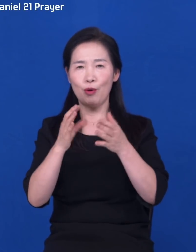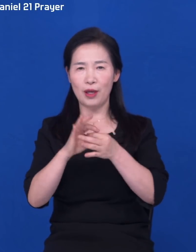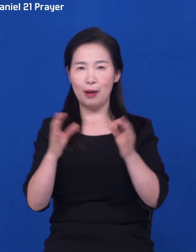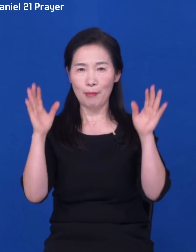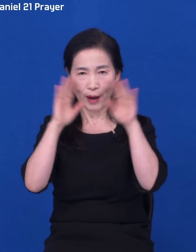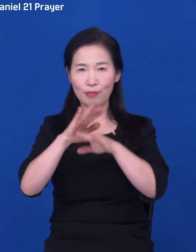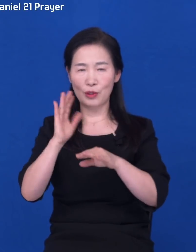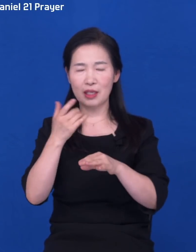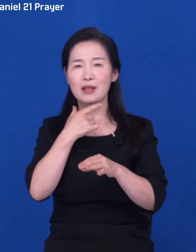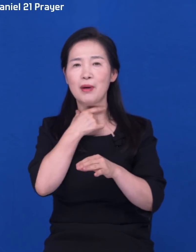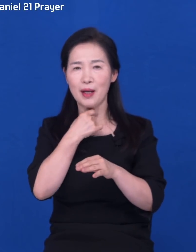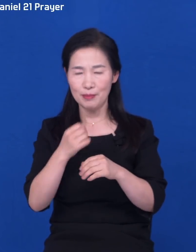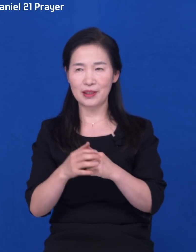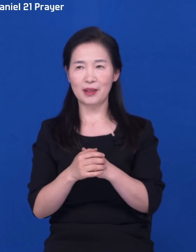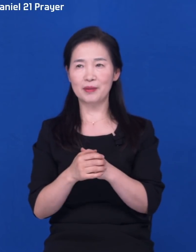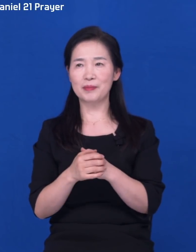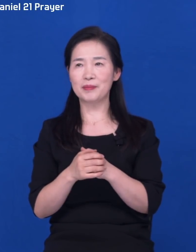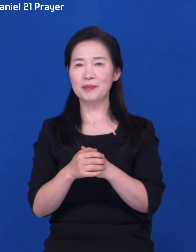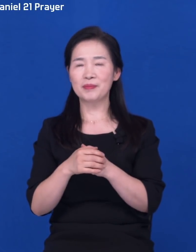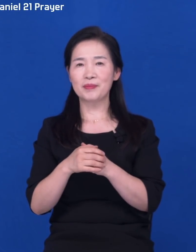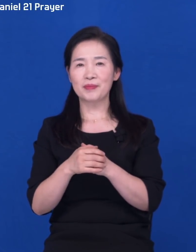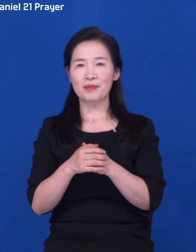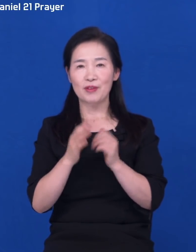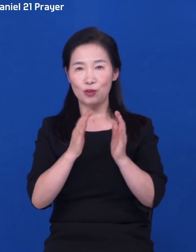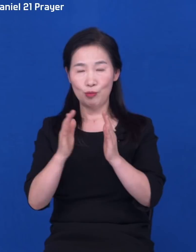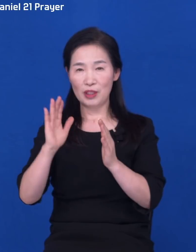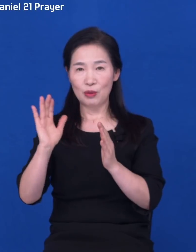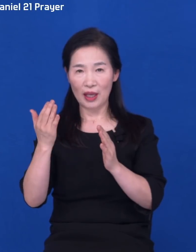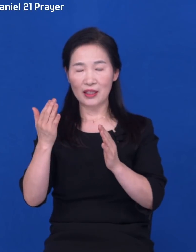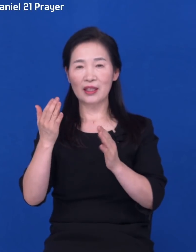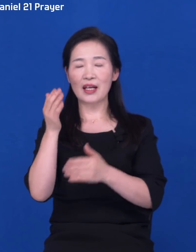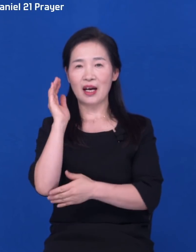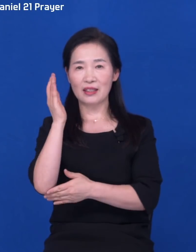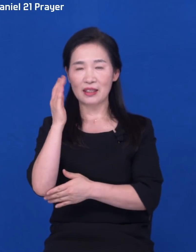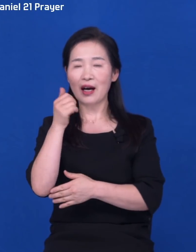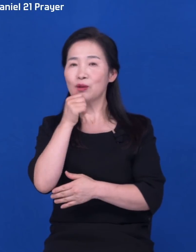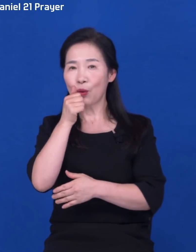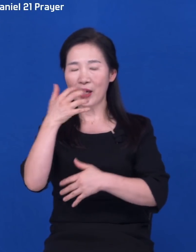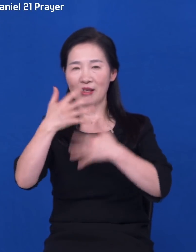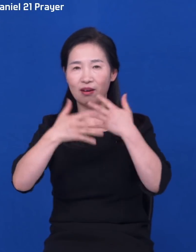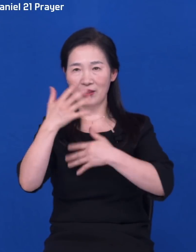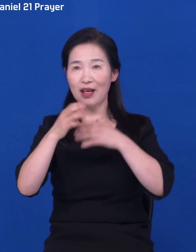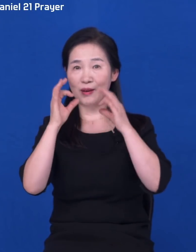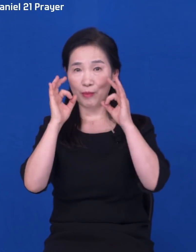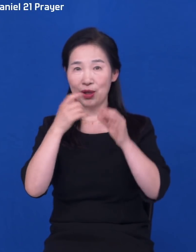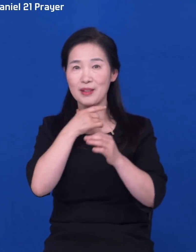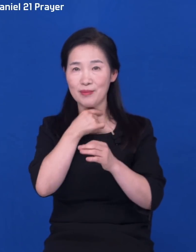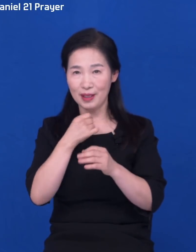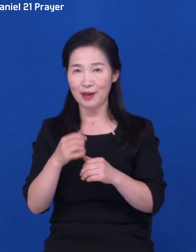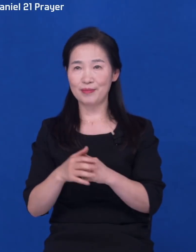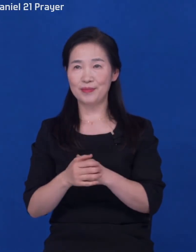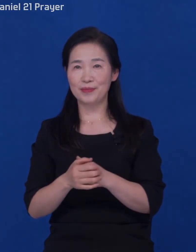소망합니다. 먼저 준비된 강사 소개 영상을 보도록 하겠습니다.